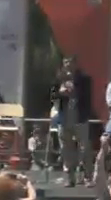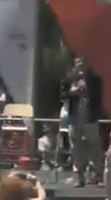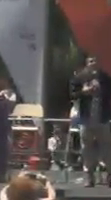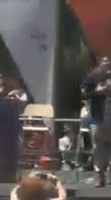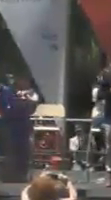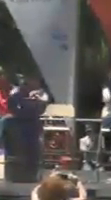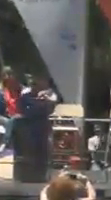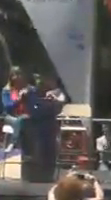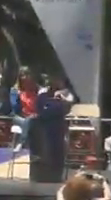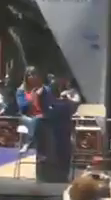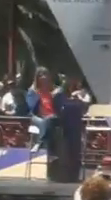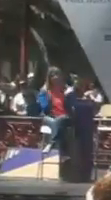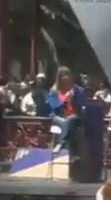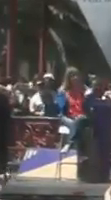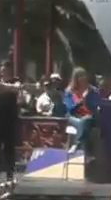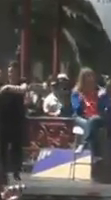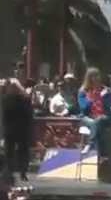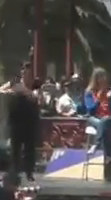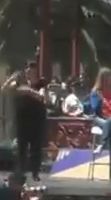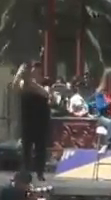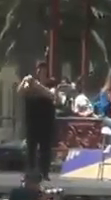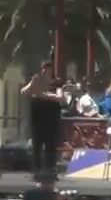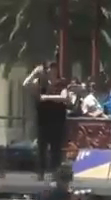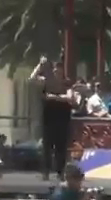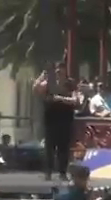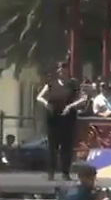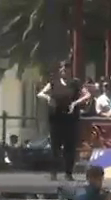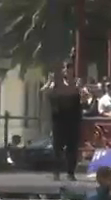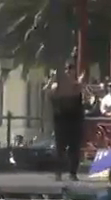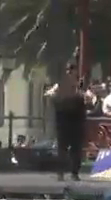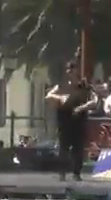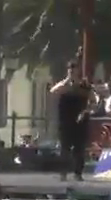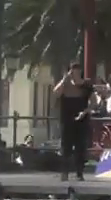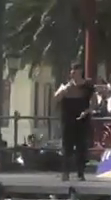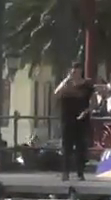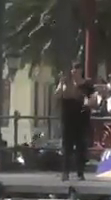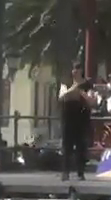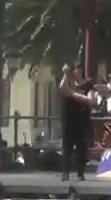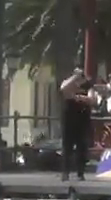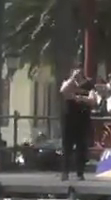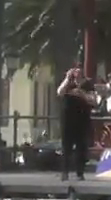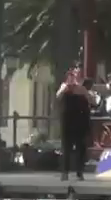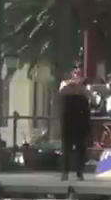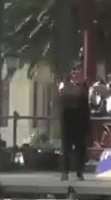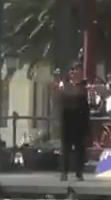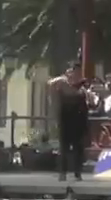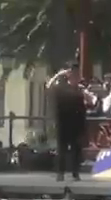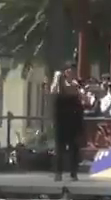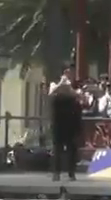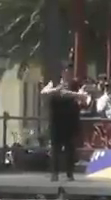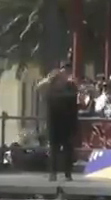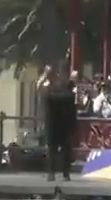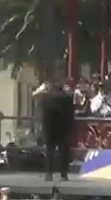sociedad de tradición política republicana. Por eso, compañeros, compañeras, muy buen trabajo, salud